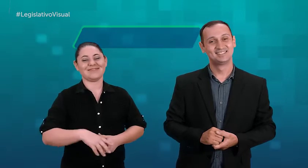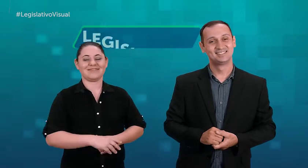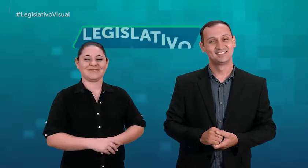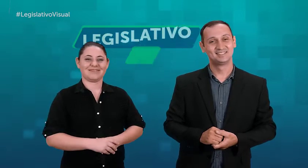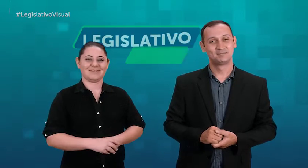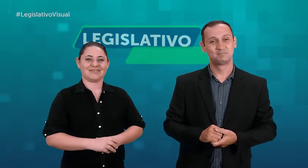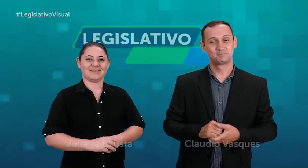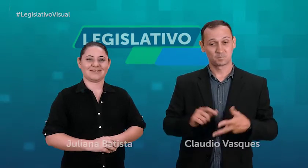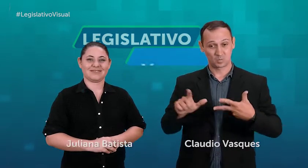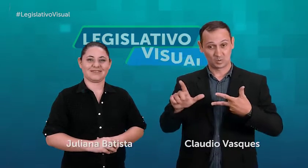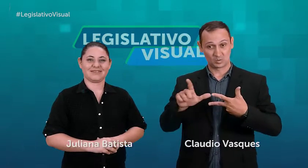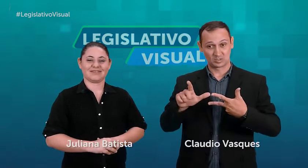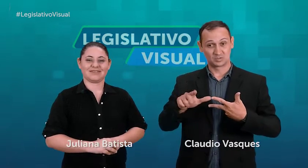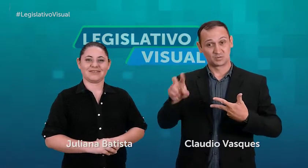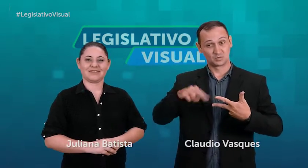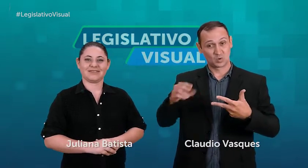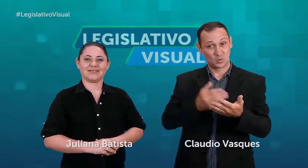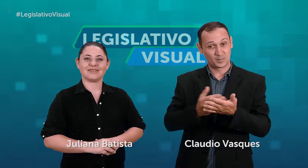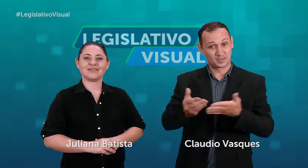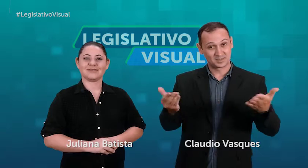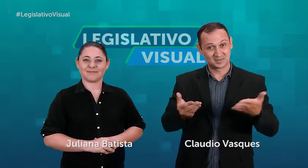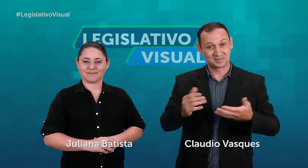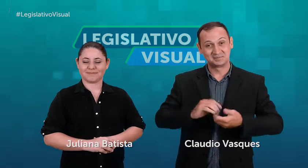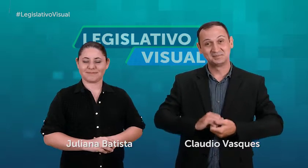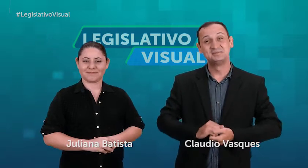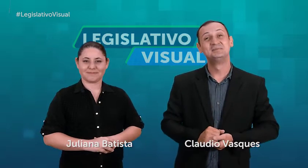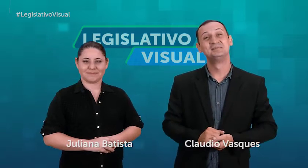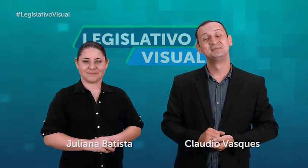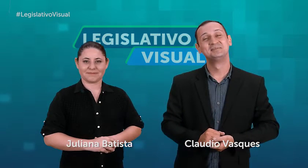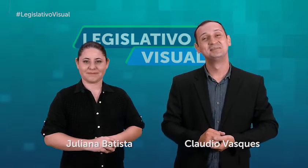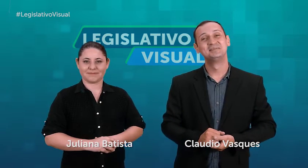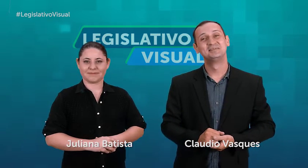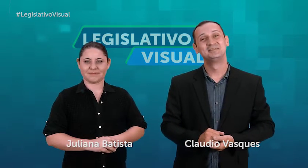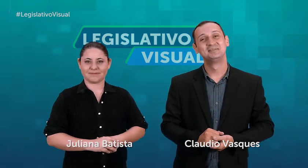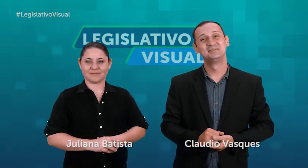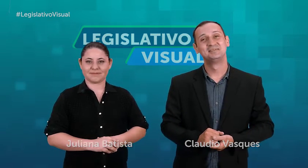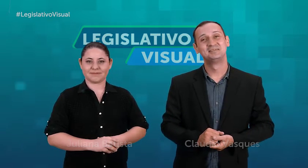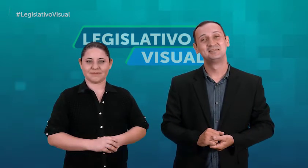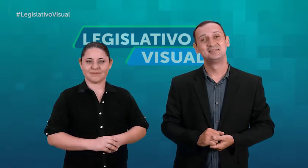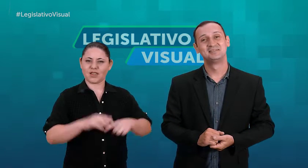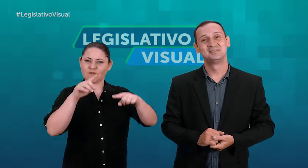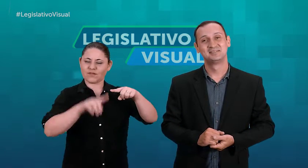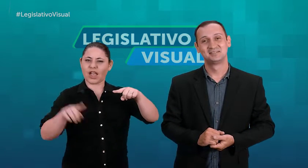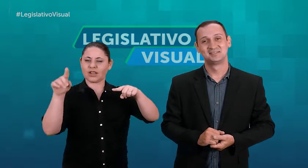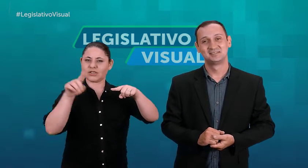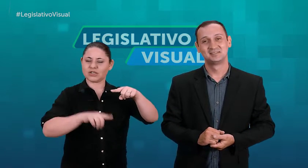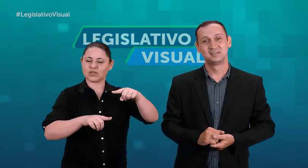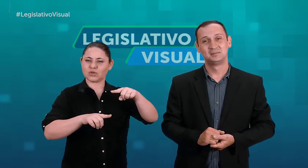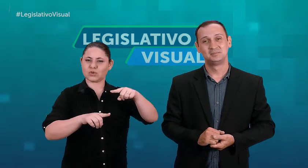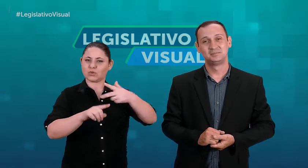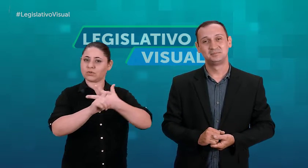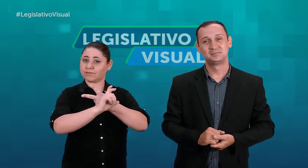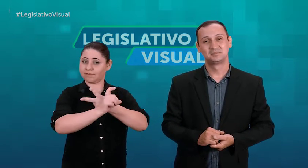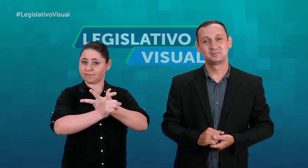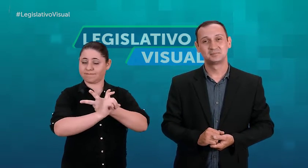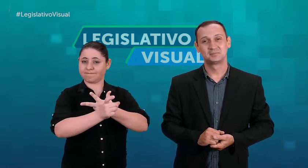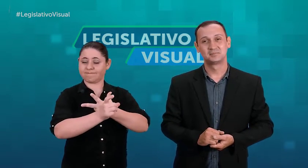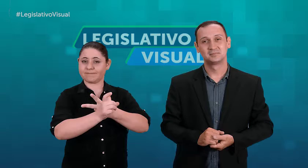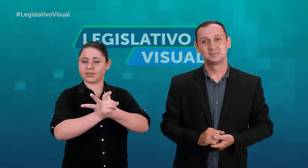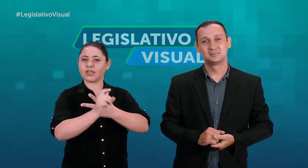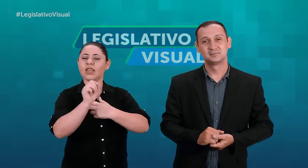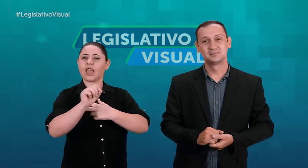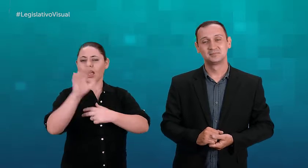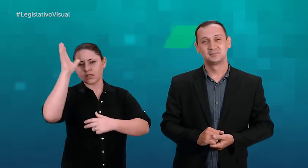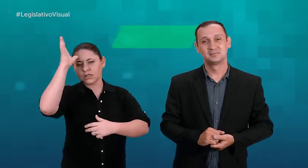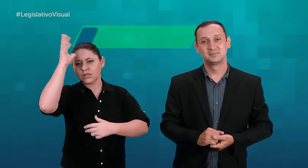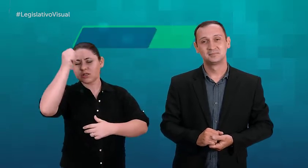Olá! Mais uma edição do Legislativo Visual começa agora. Um veto do Poder Executivo, que é a